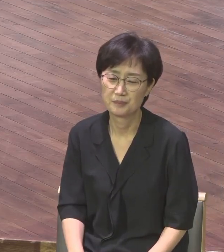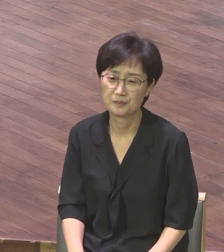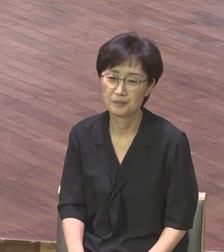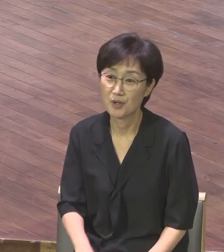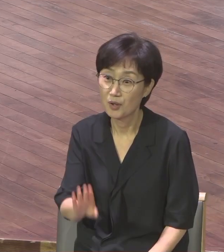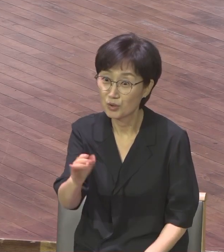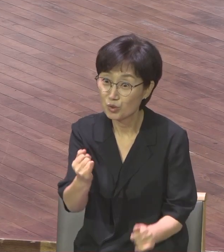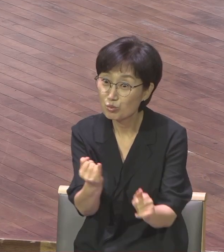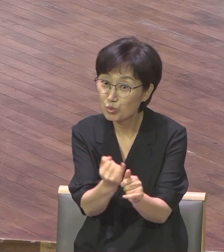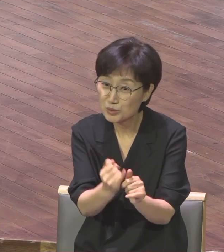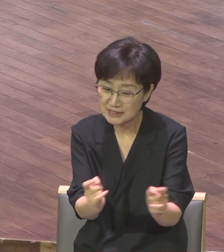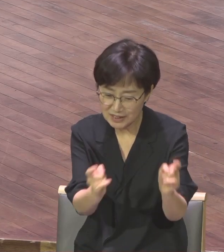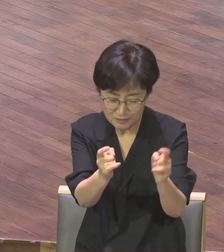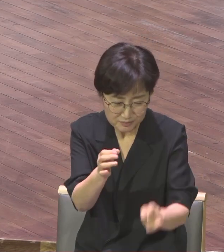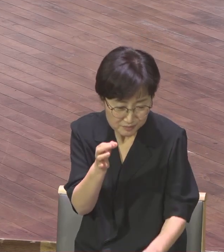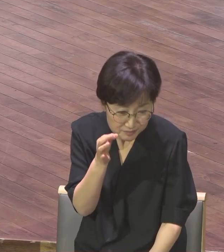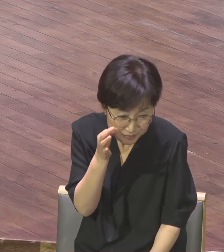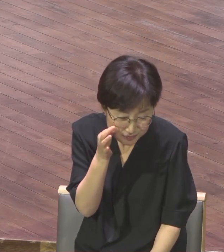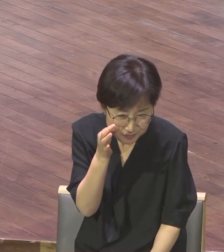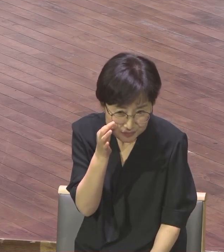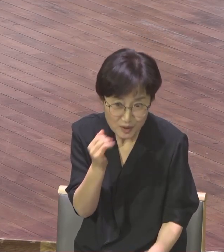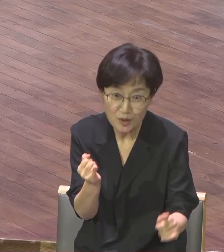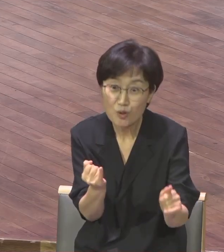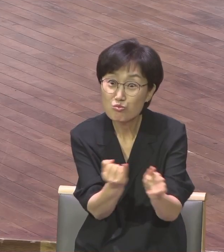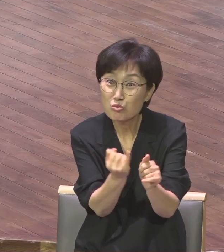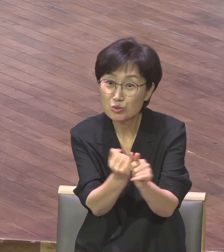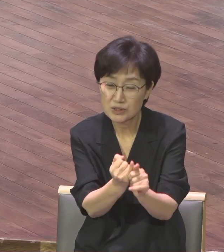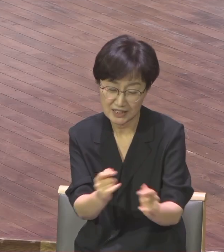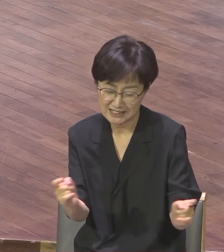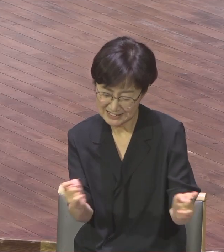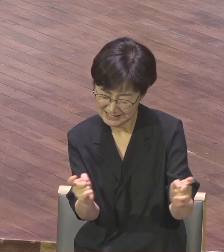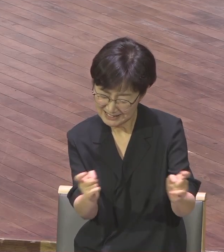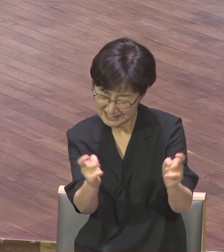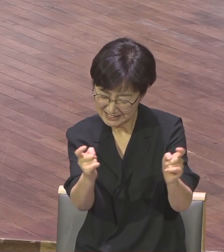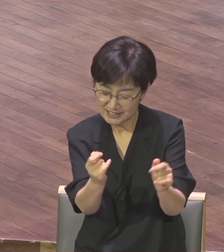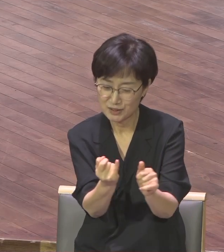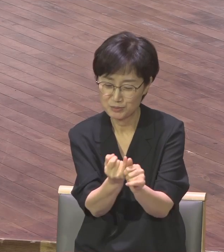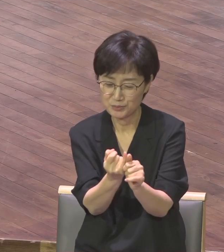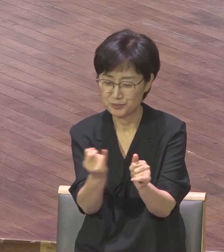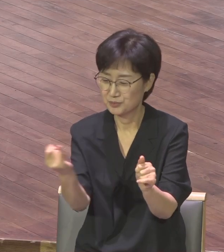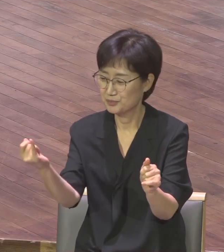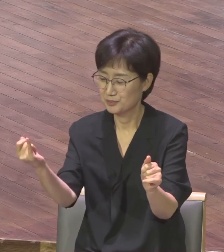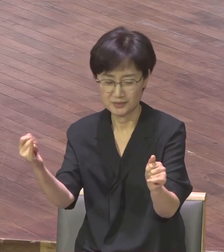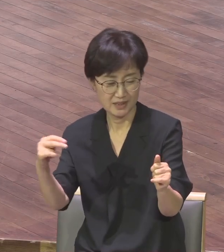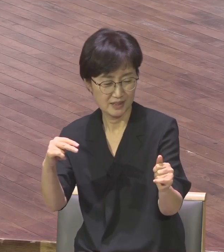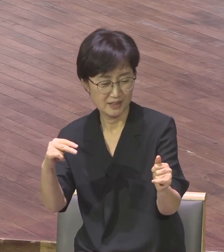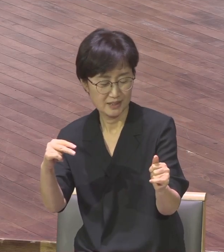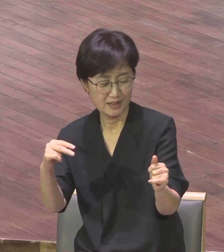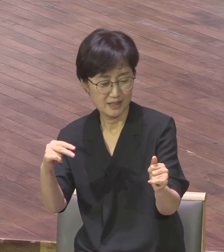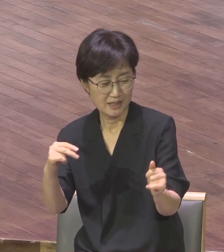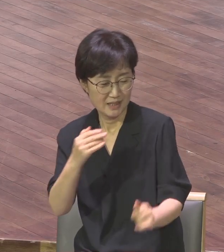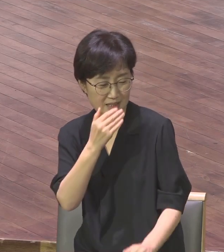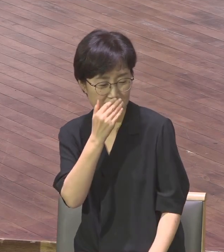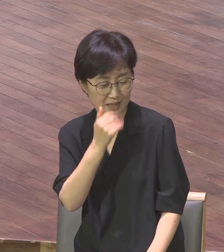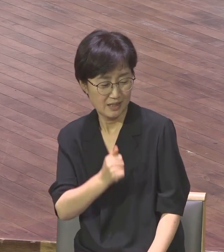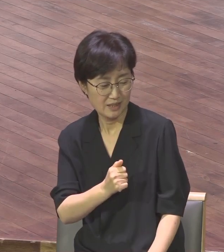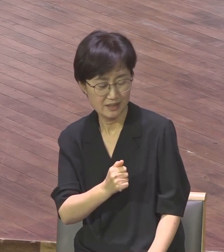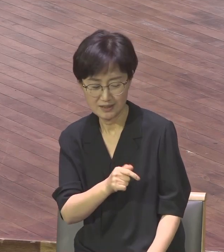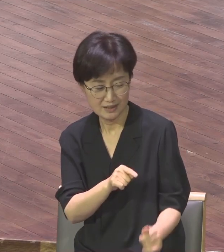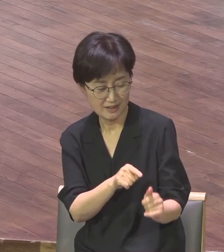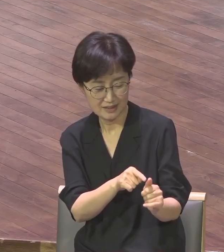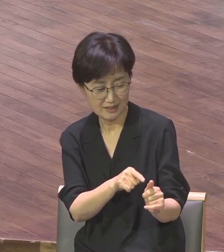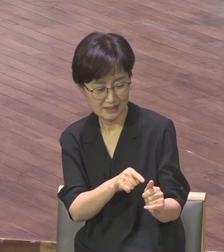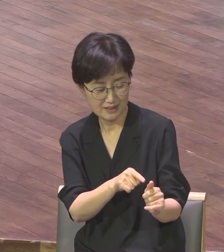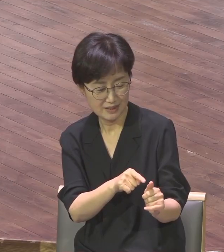어느 부부 싸움 하는데 부부 싸움을 그렇게 막 늘 하다가 이 부인이 도저히 살 수가 없어. 이 남편